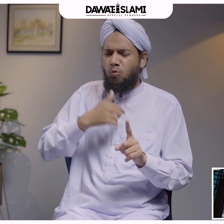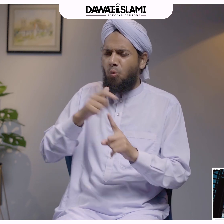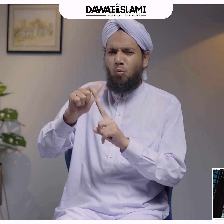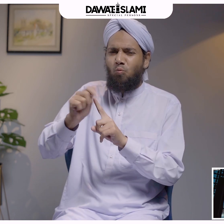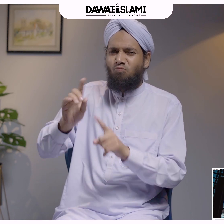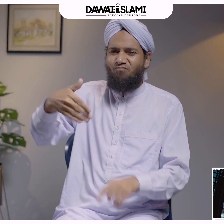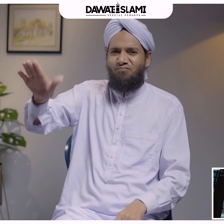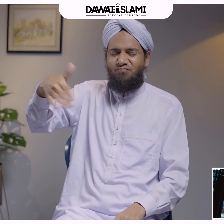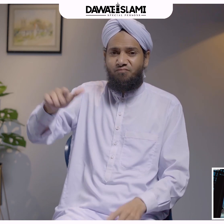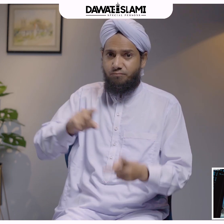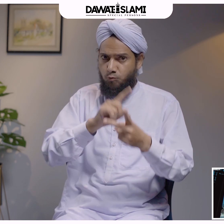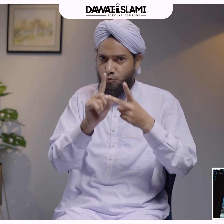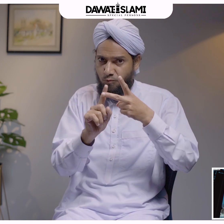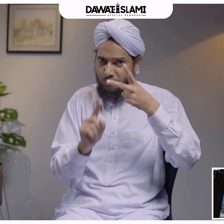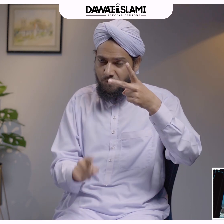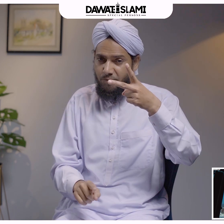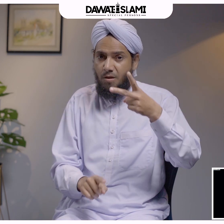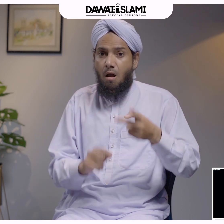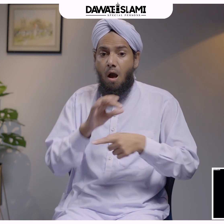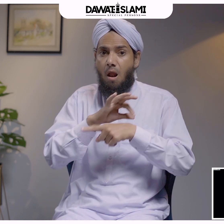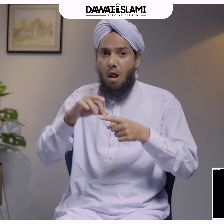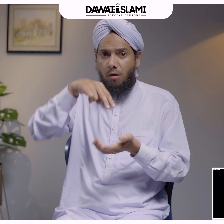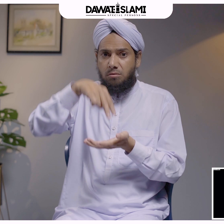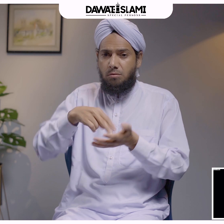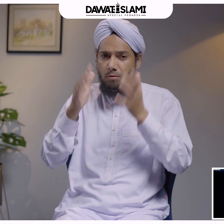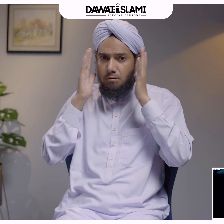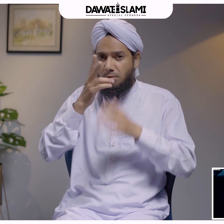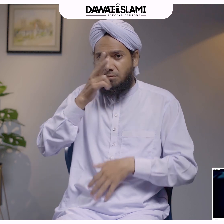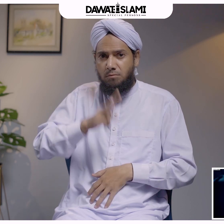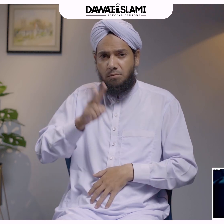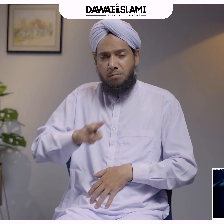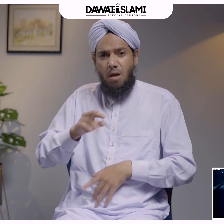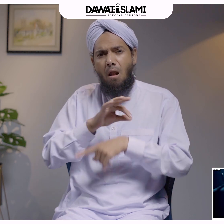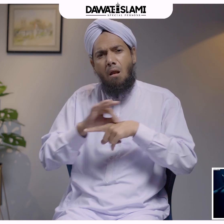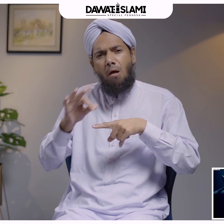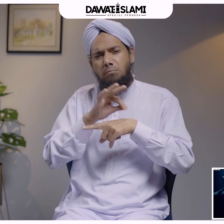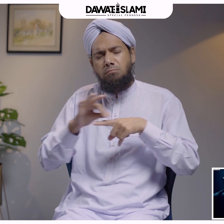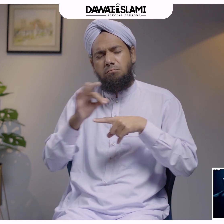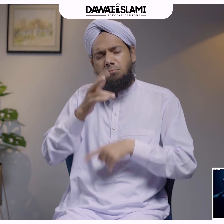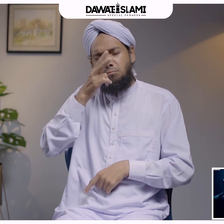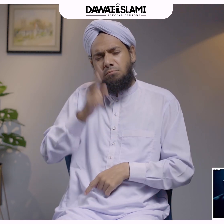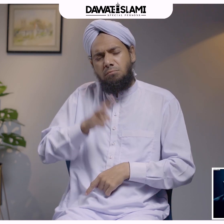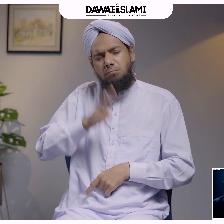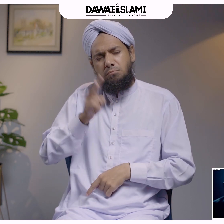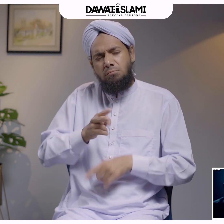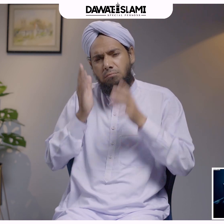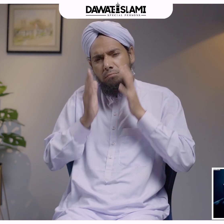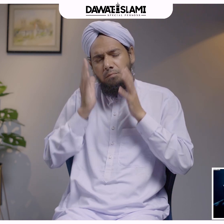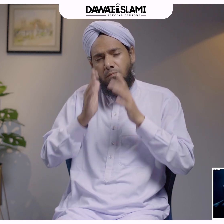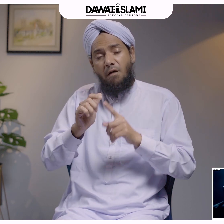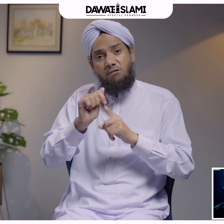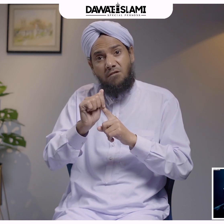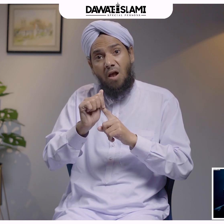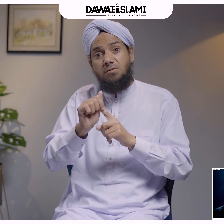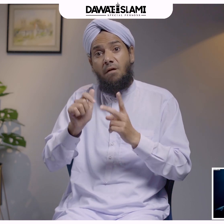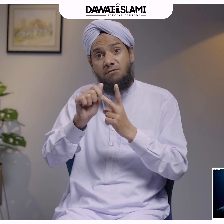ایسے شخص کے بھوکے پیاسے رہنے کی کوئی حاجت نہیں۔ نمبر 2، قیام اللیل، یعنی رمضان المبارک کی راتوں میں کثرت سے اللہ